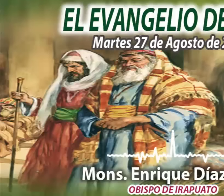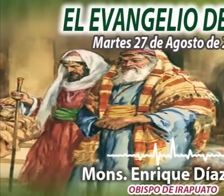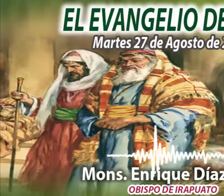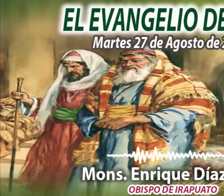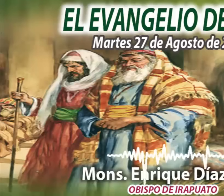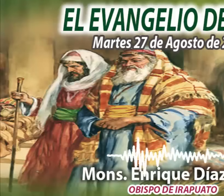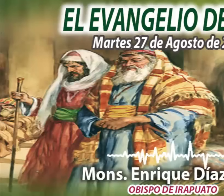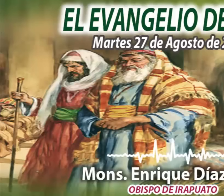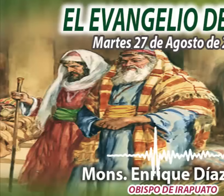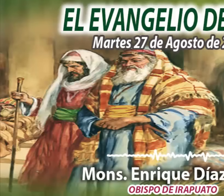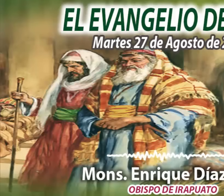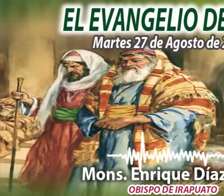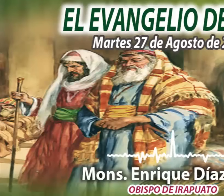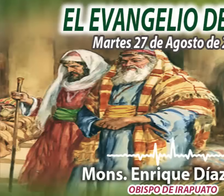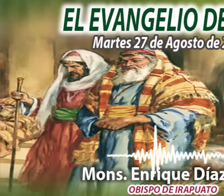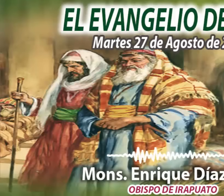de esperanza.